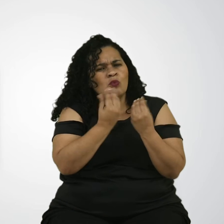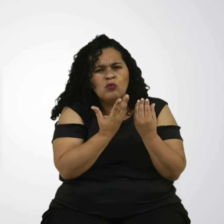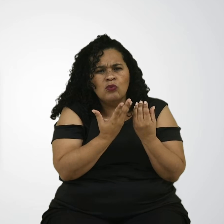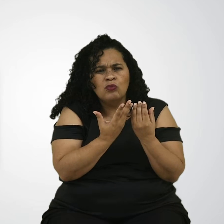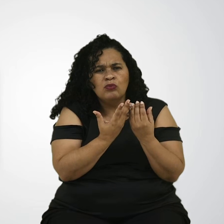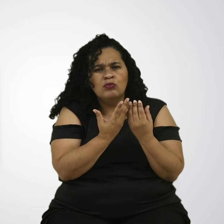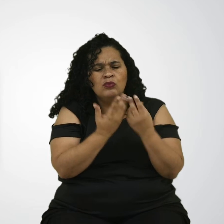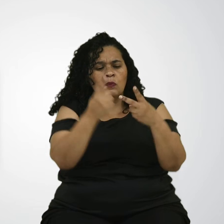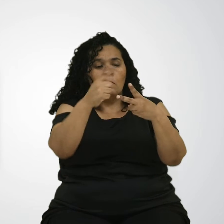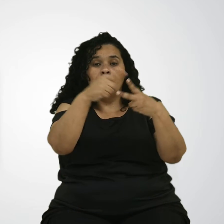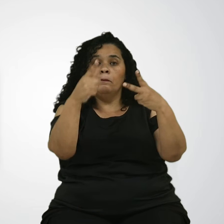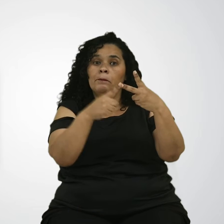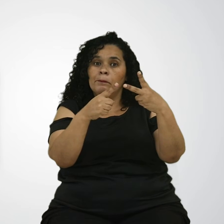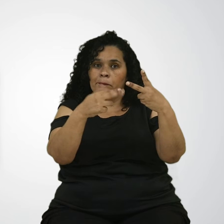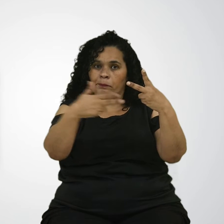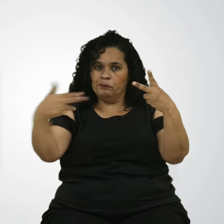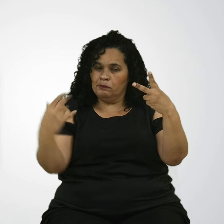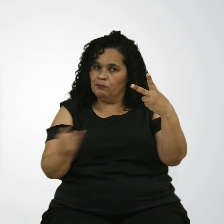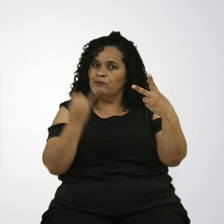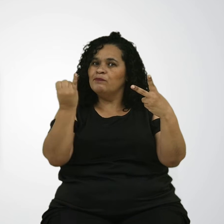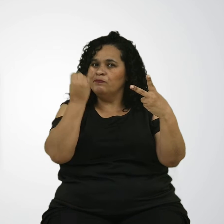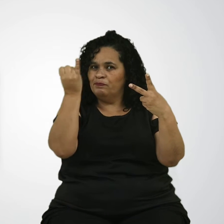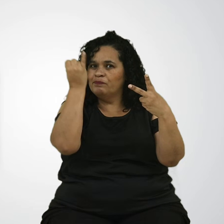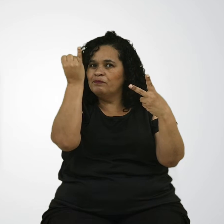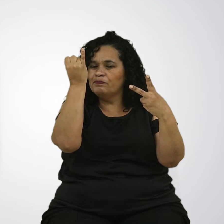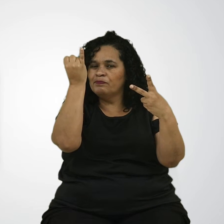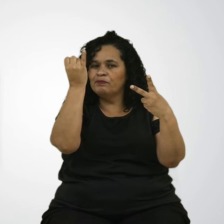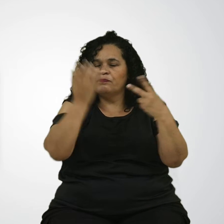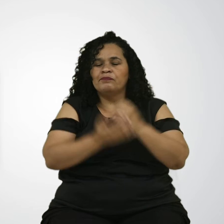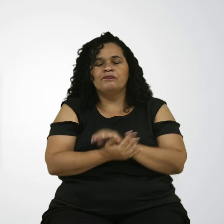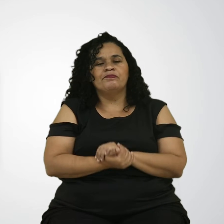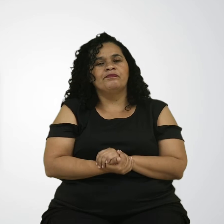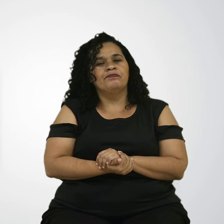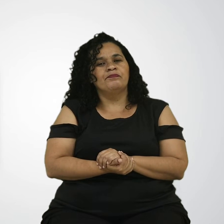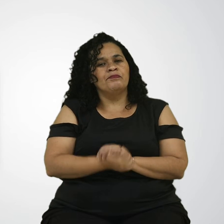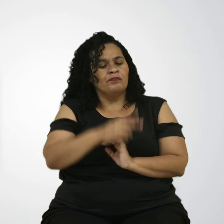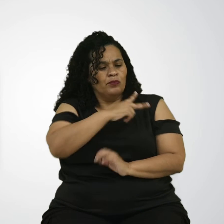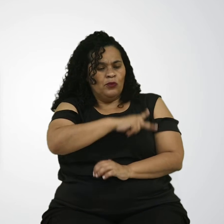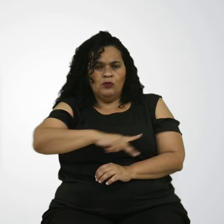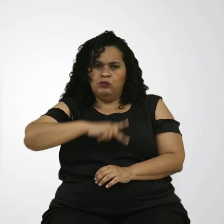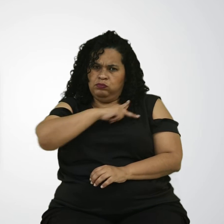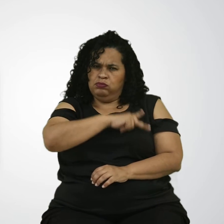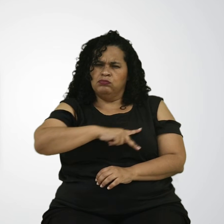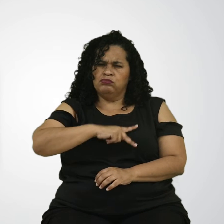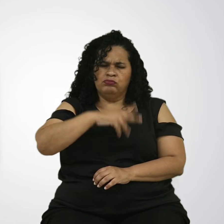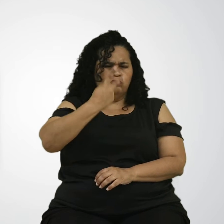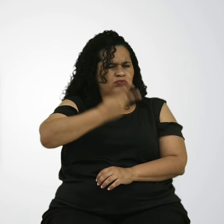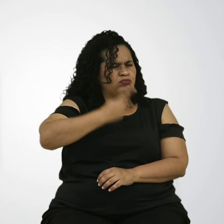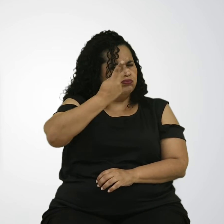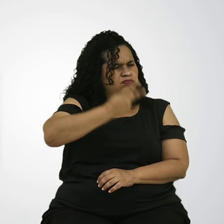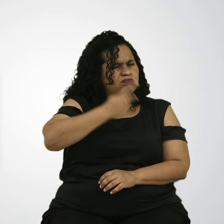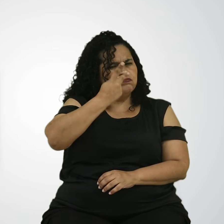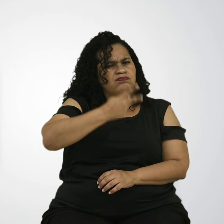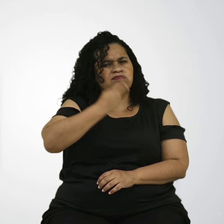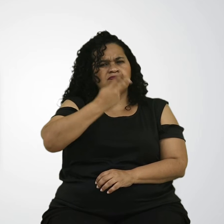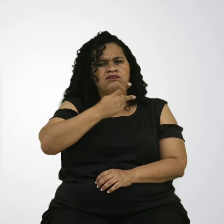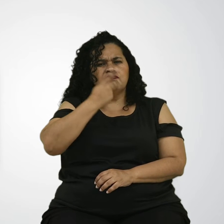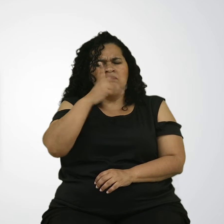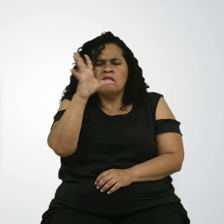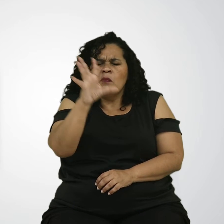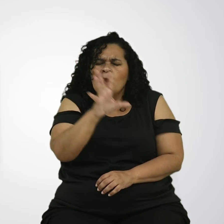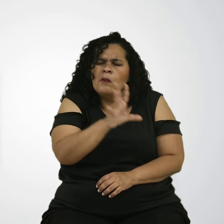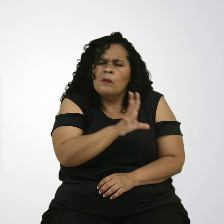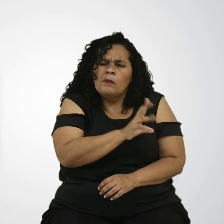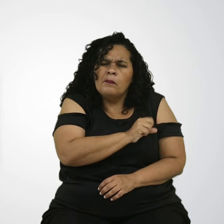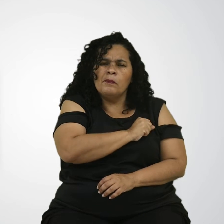dois referenciais que o homem deve amar a esposa? Então, Paulo diz que ele deve amar a esposa como ama